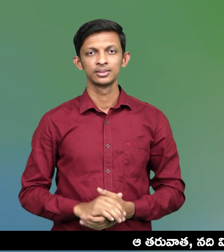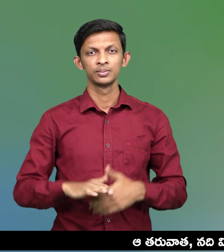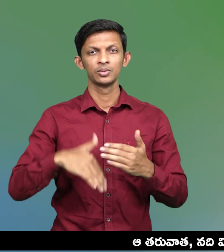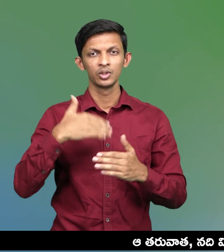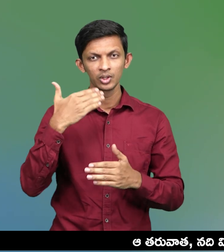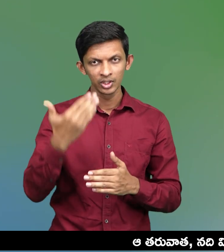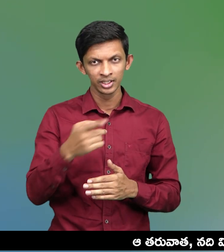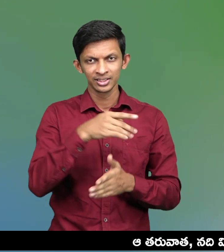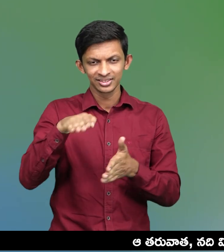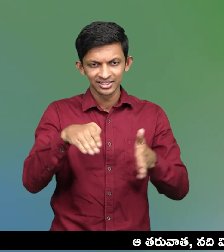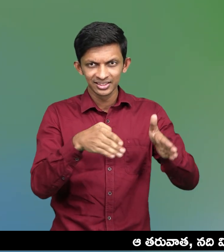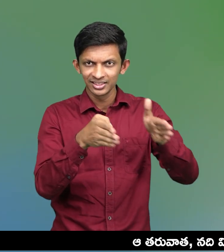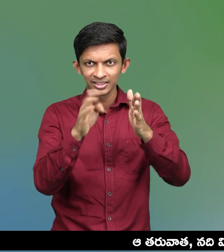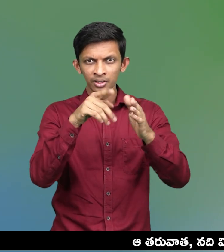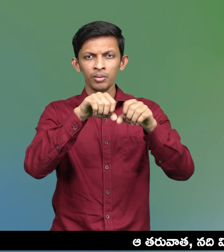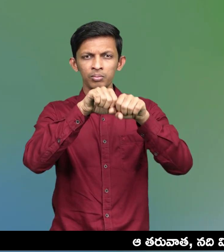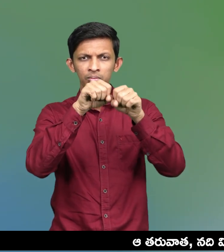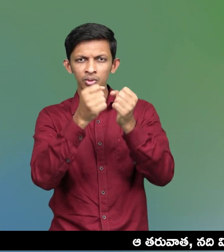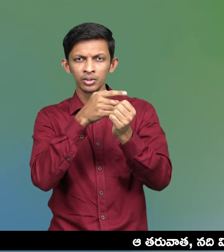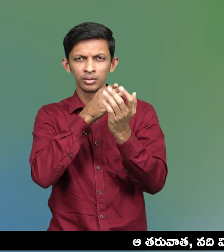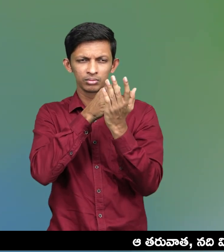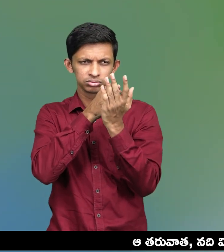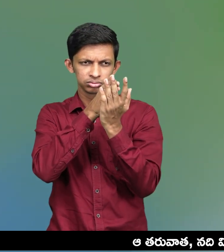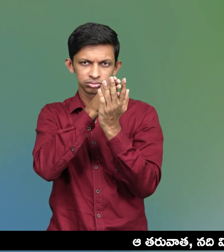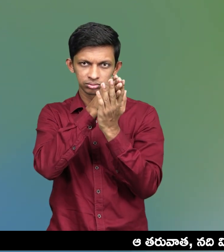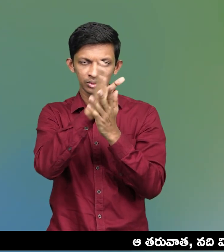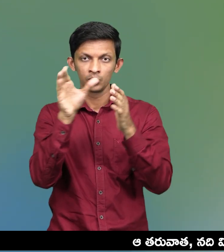ఆ తరువాత నది విరిగిపోతుంది. రాపిడ్ల వరుస ద్వారా